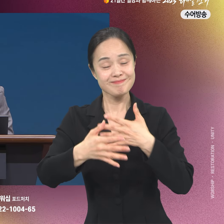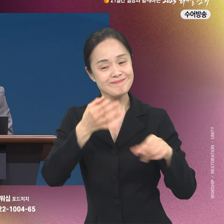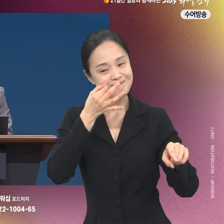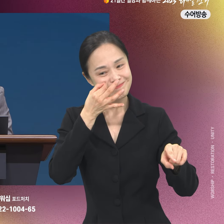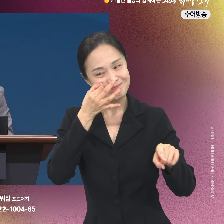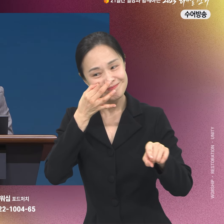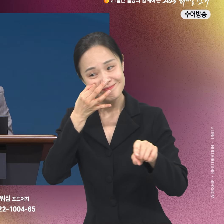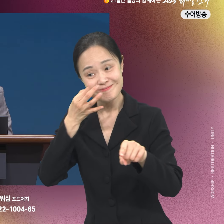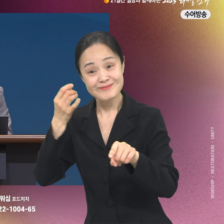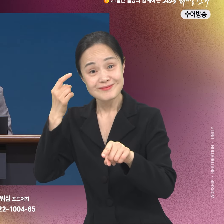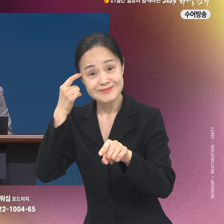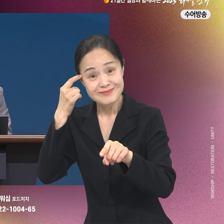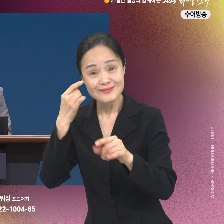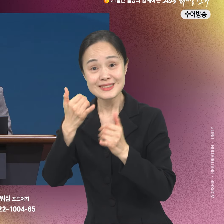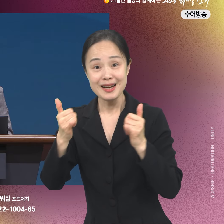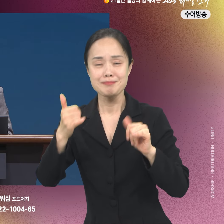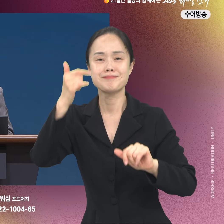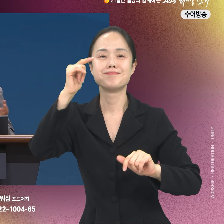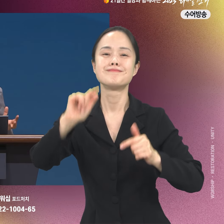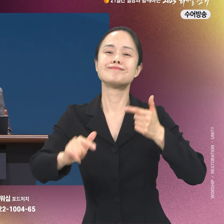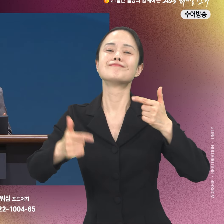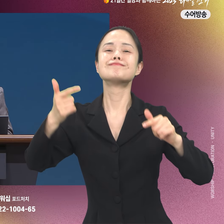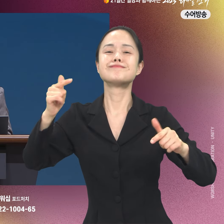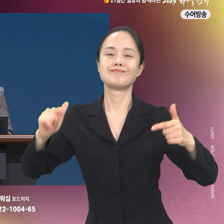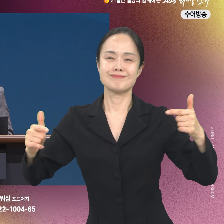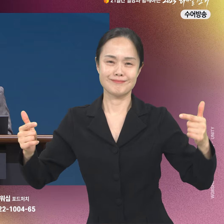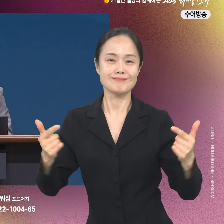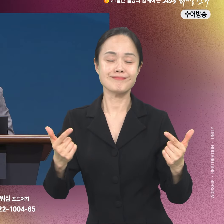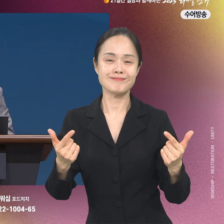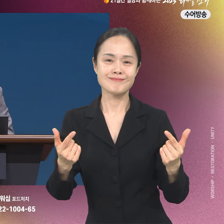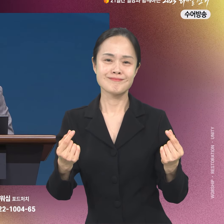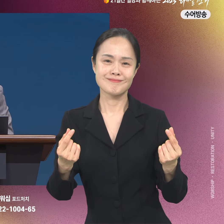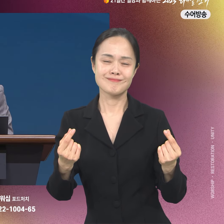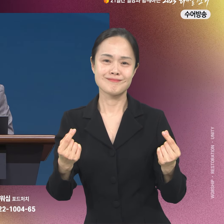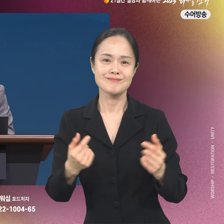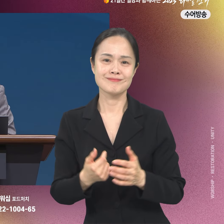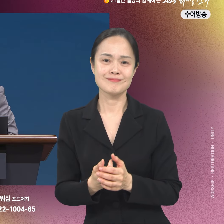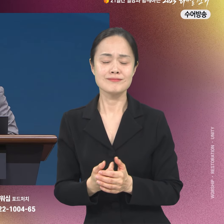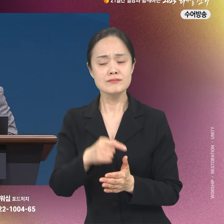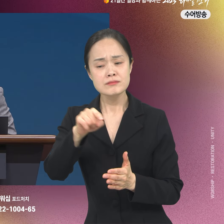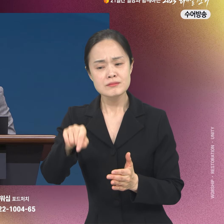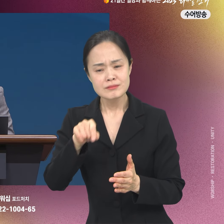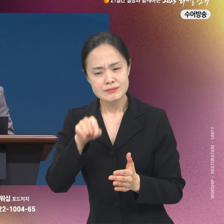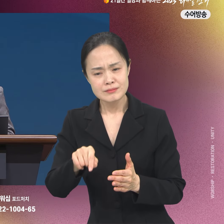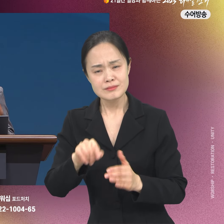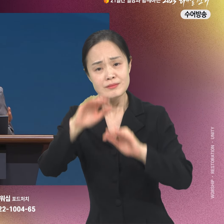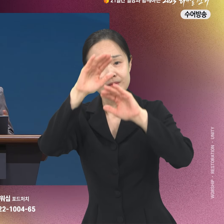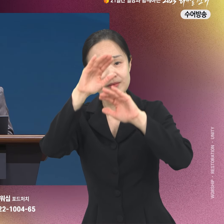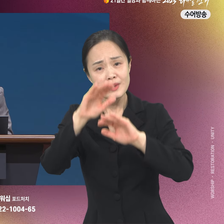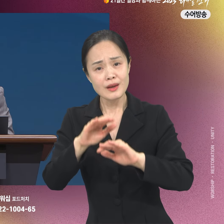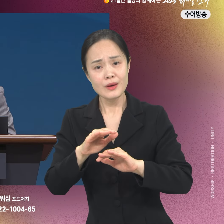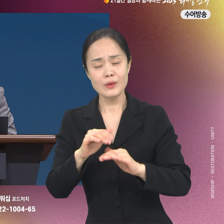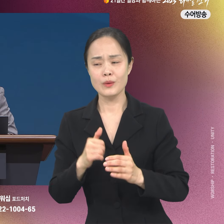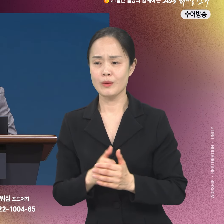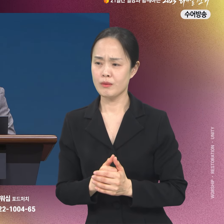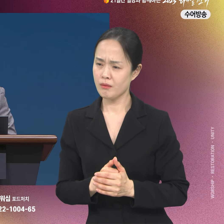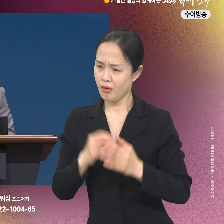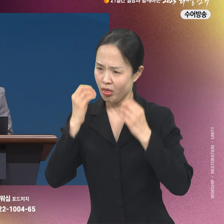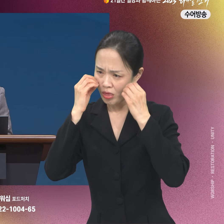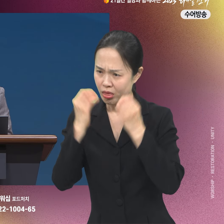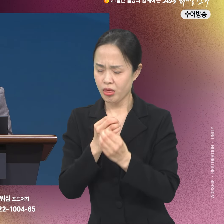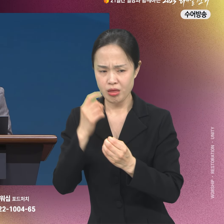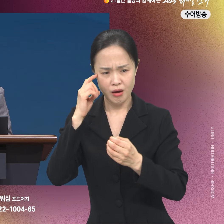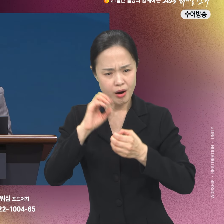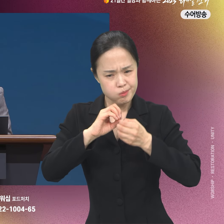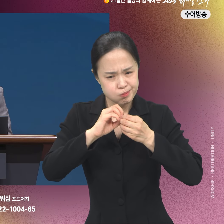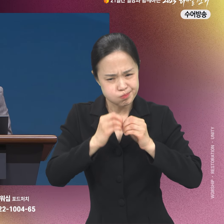수 있는데 굉장히 심하게 오독하시는 분들이 계시더라고요. 공격받는 포인트들이 꽤